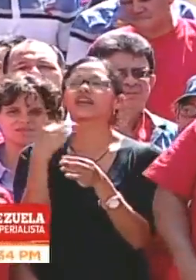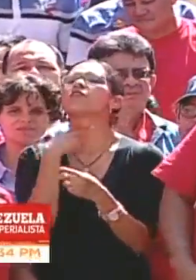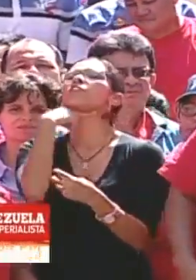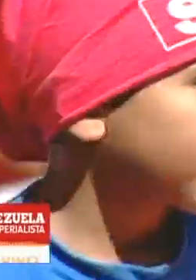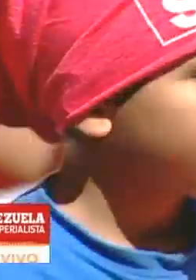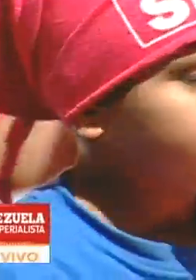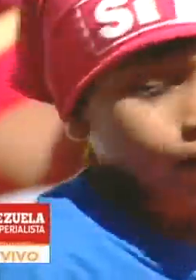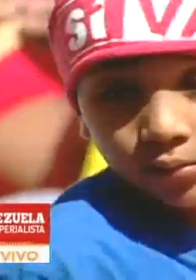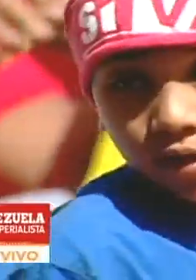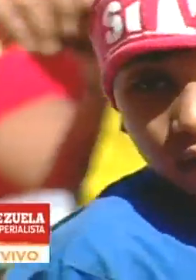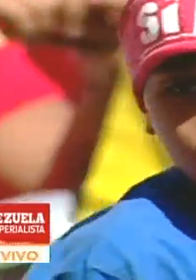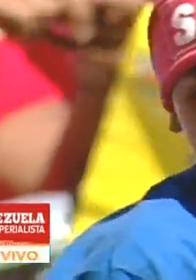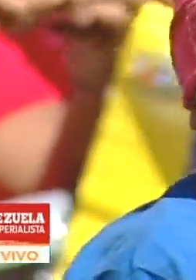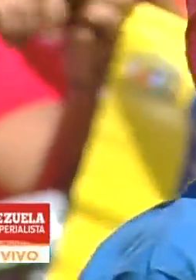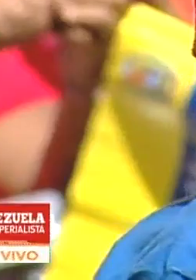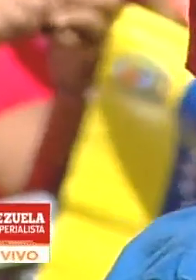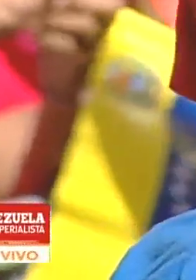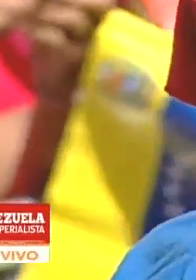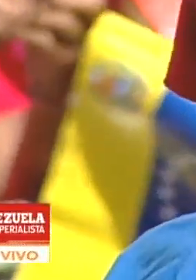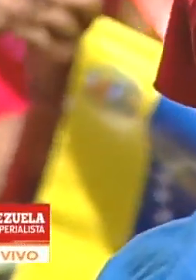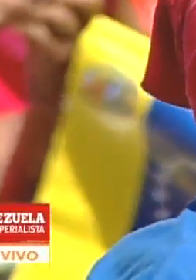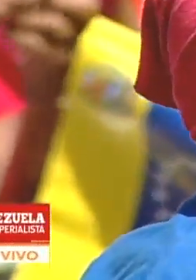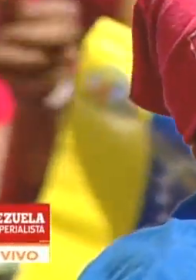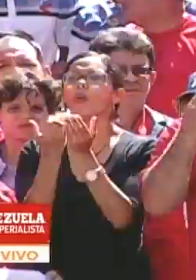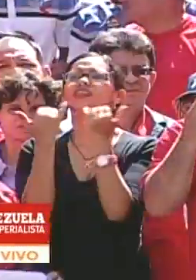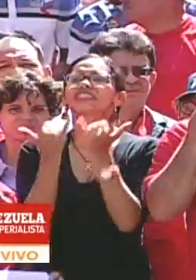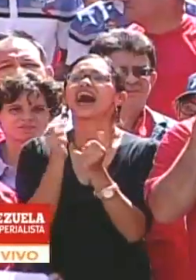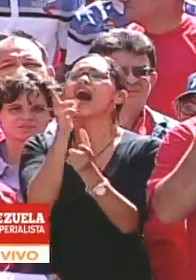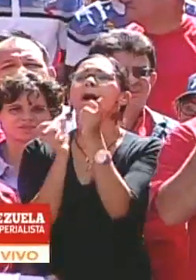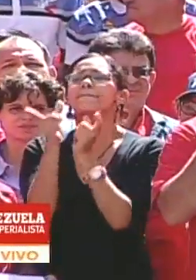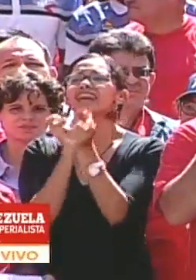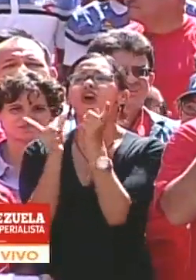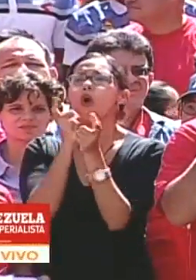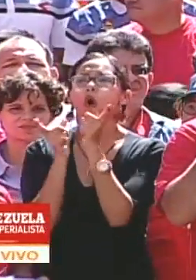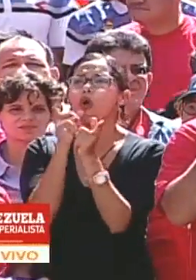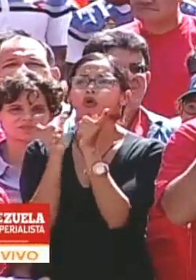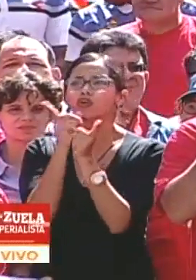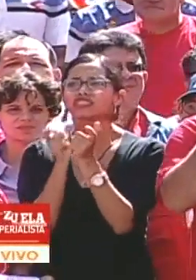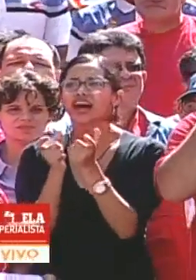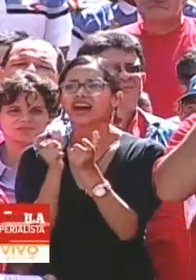su voz. Y en el mundo